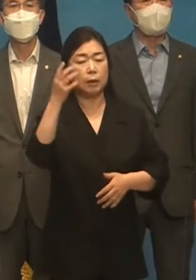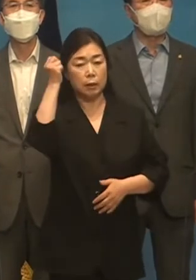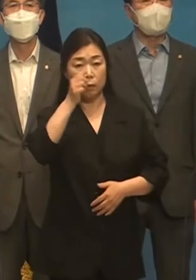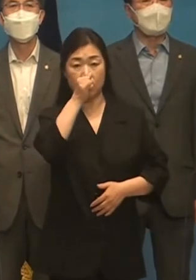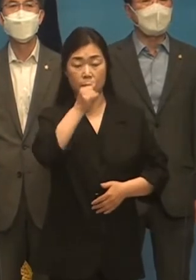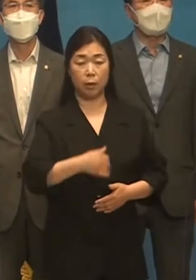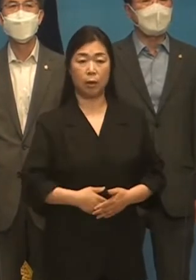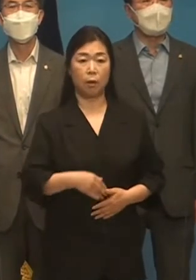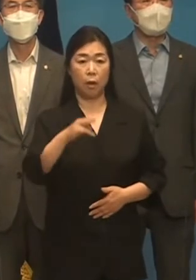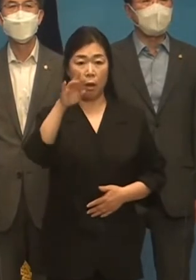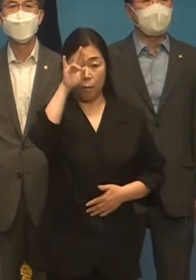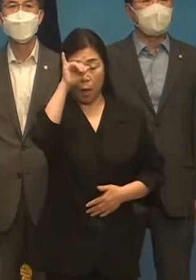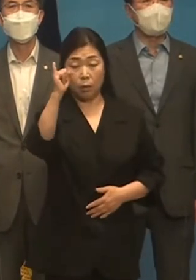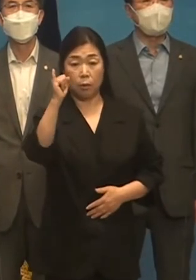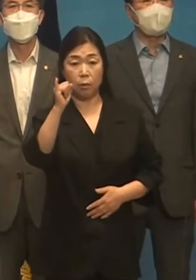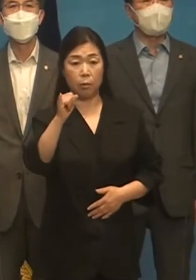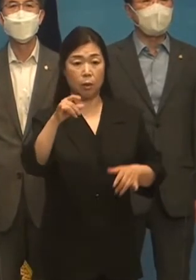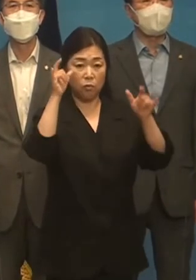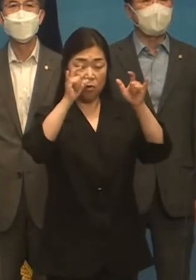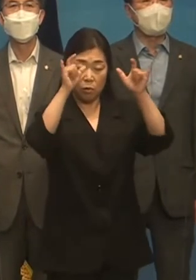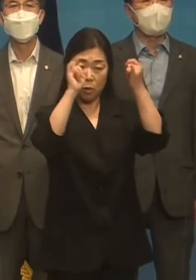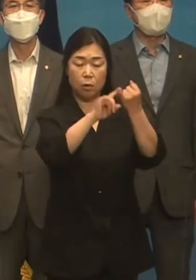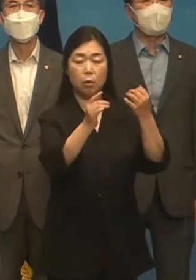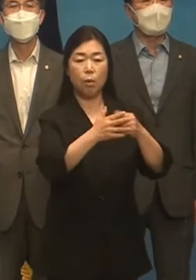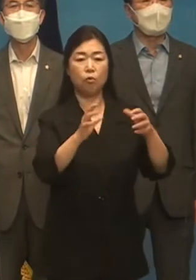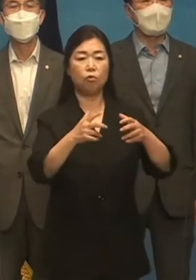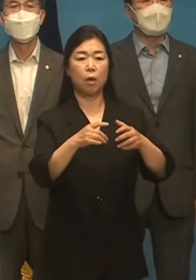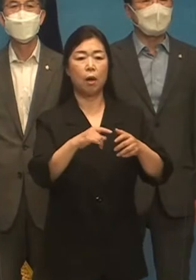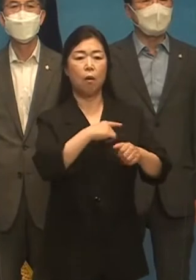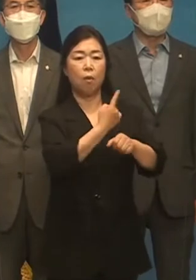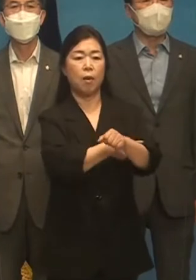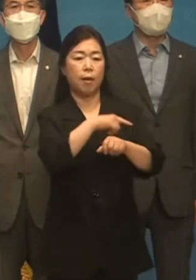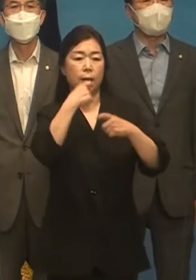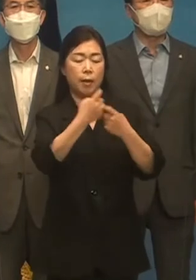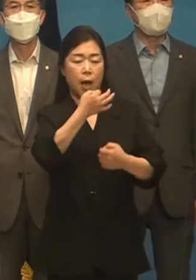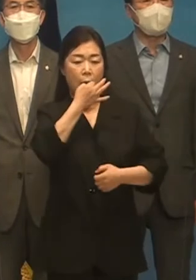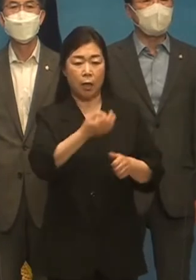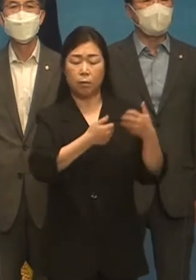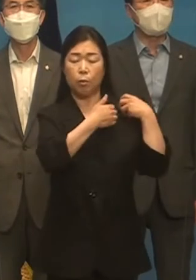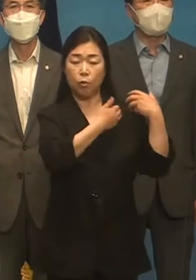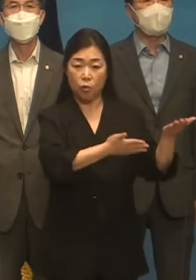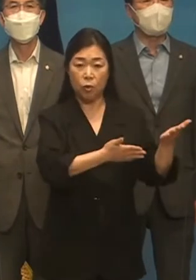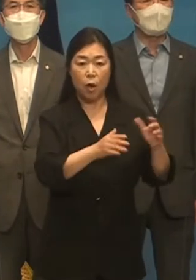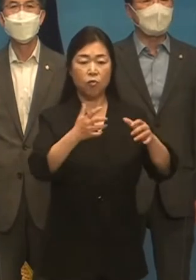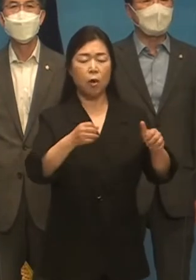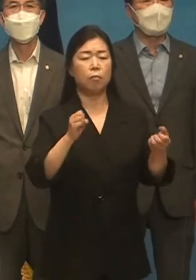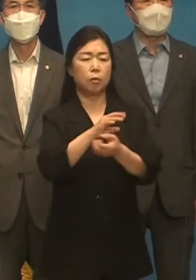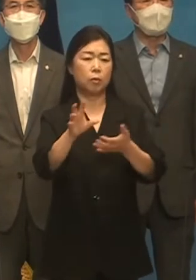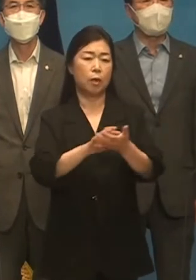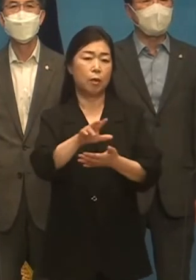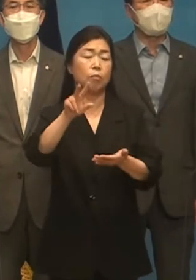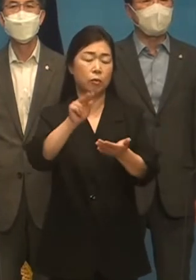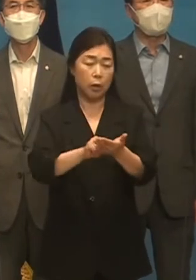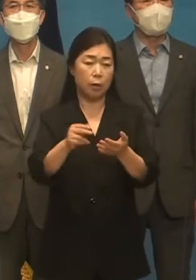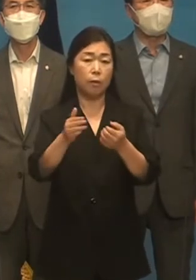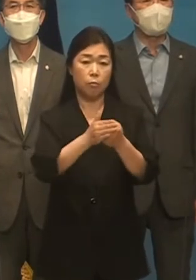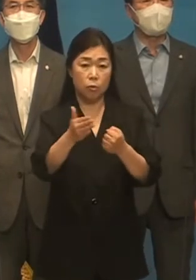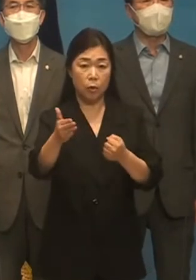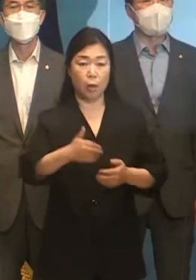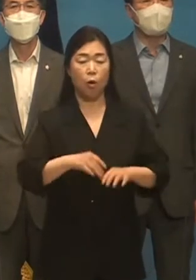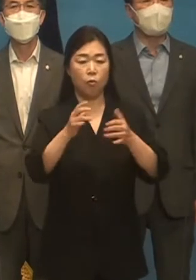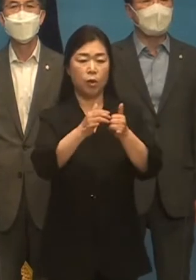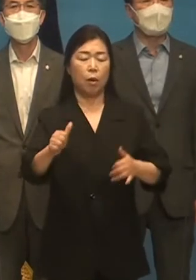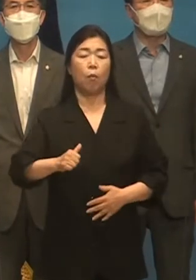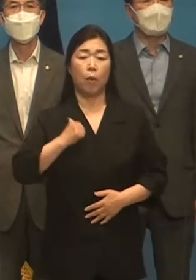대통령이 최순실로 하여금 국가 권력을 사유화하도록 방치한 국정농단 때문에